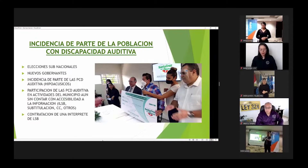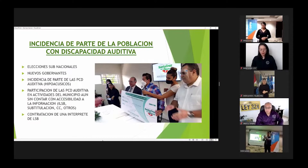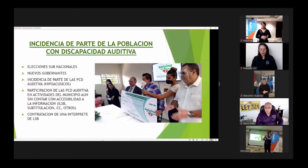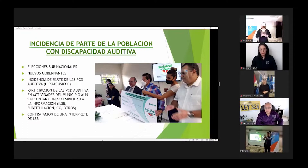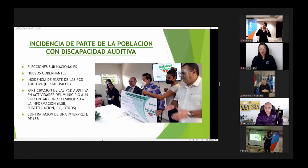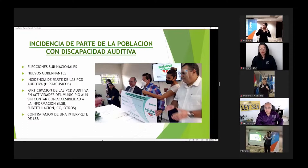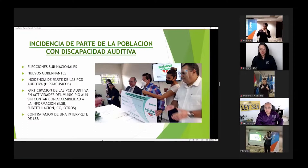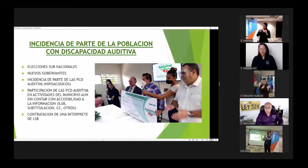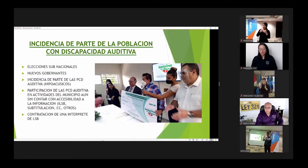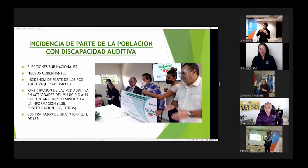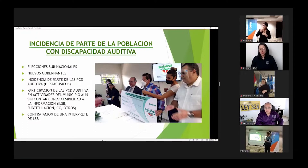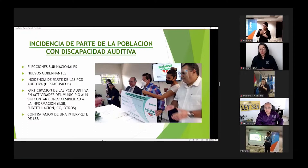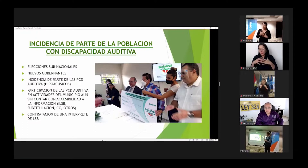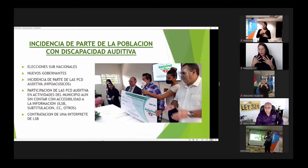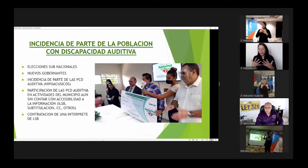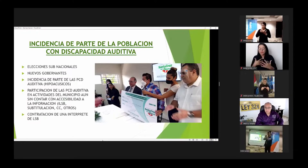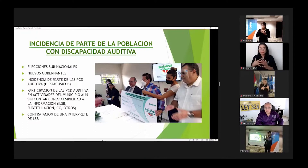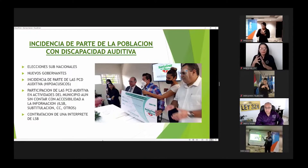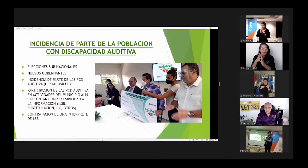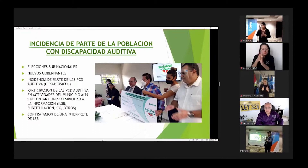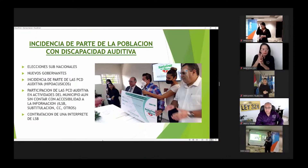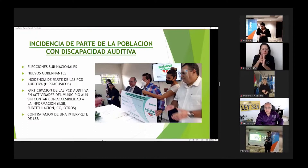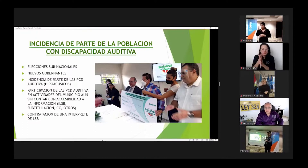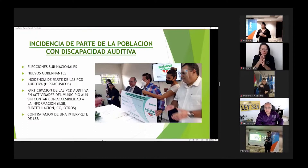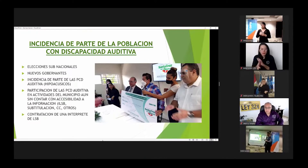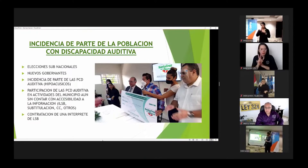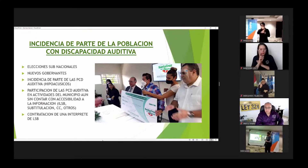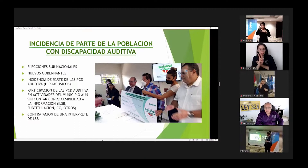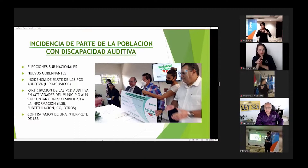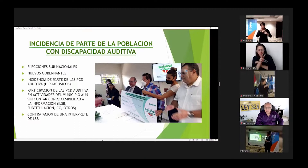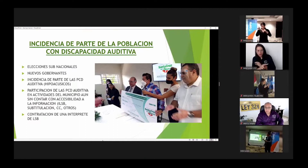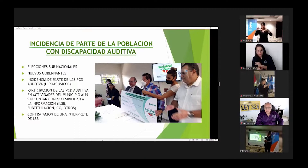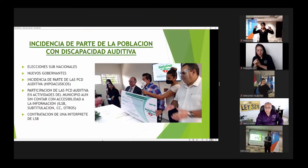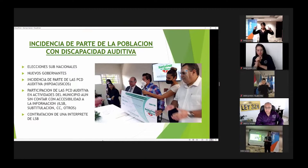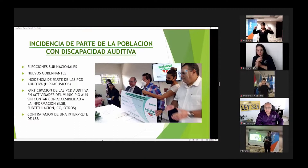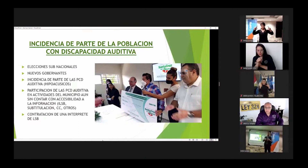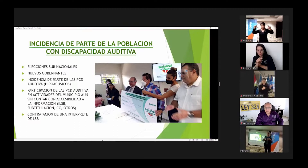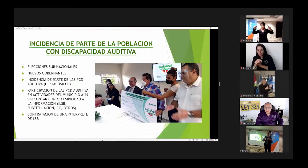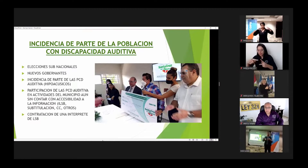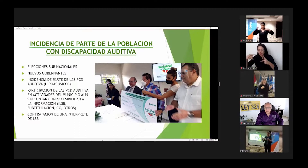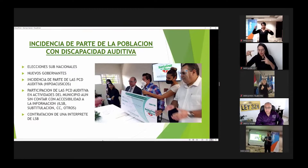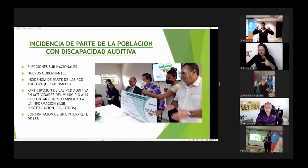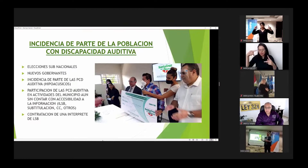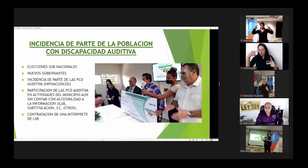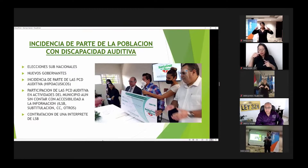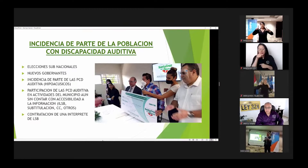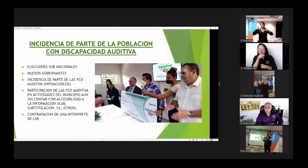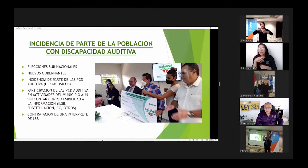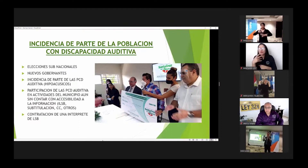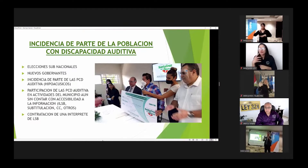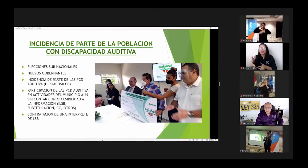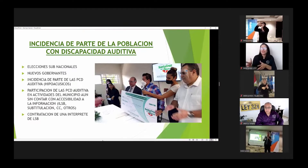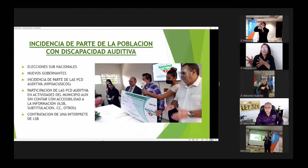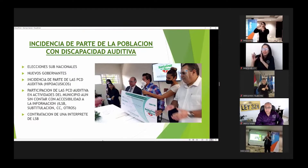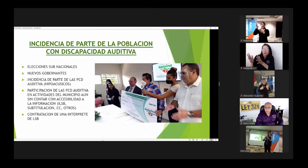Bueno, les sigo comentando que ahí estamos viendo unas imágenes. Tenemos a la primera autoridad del municipio de Santa Cruz de la Sierra,